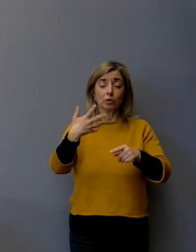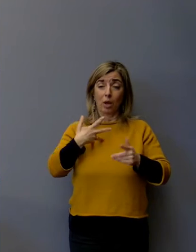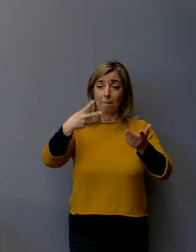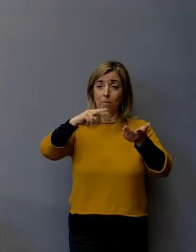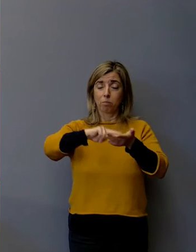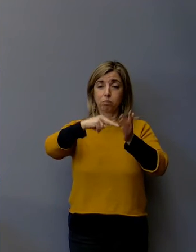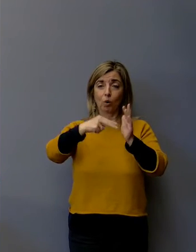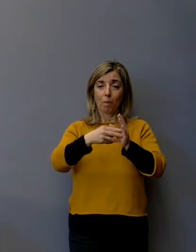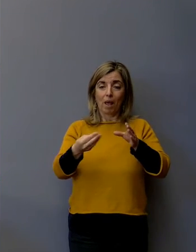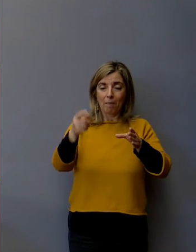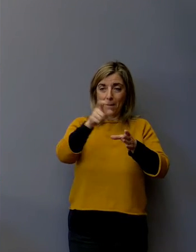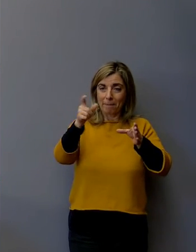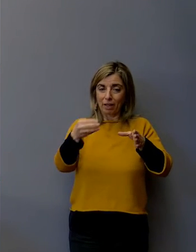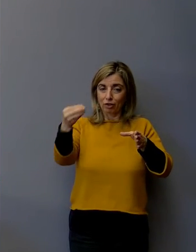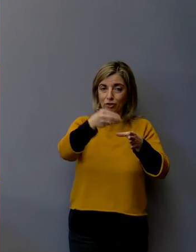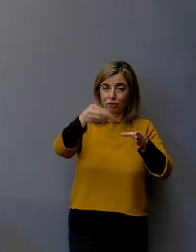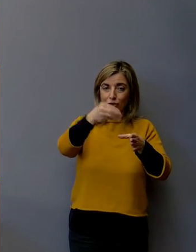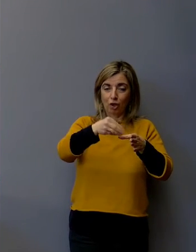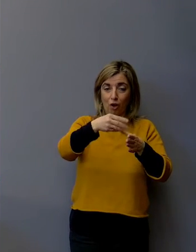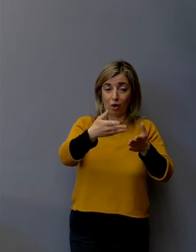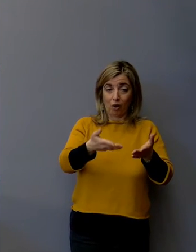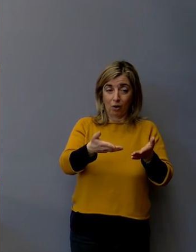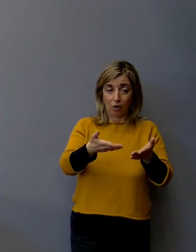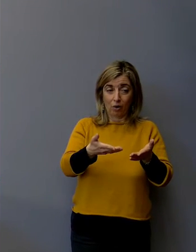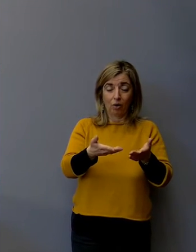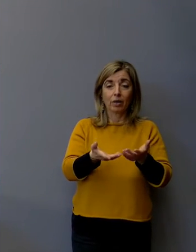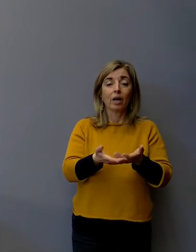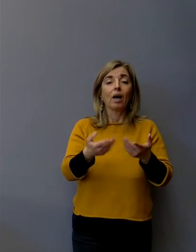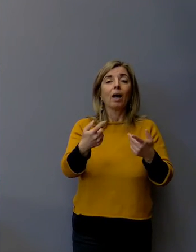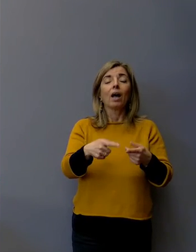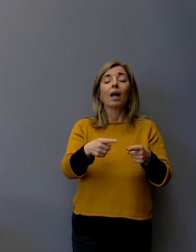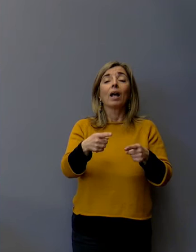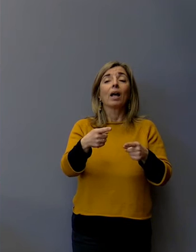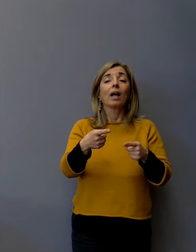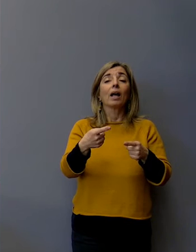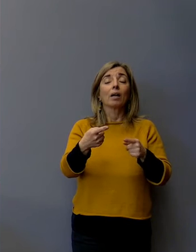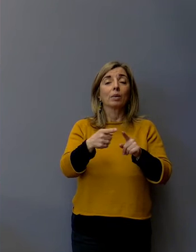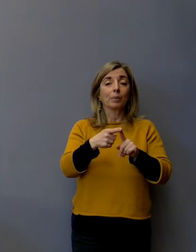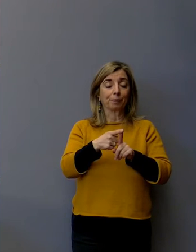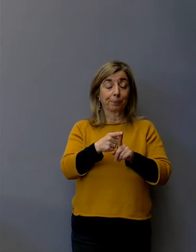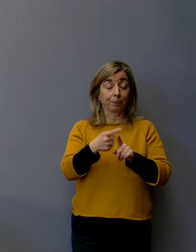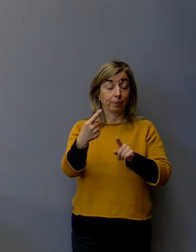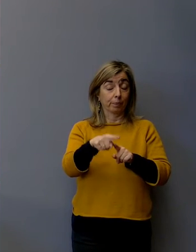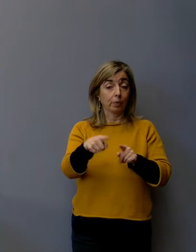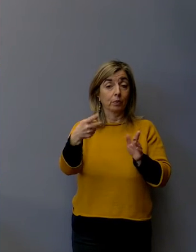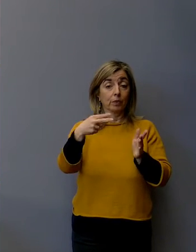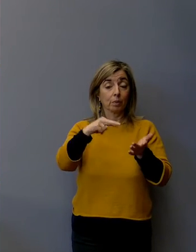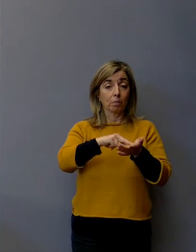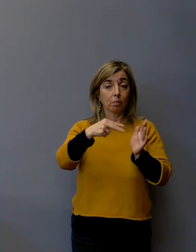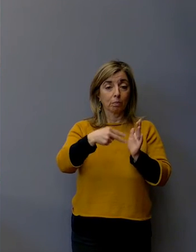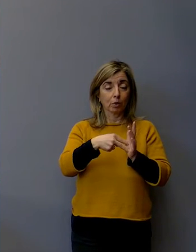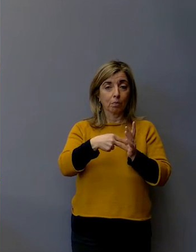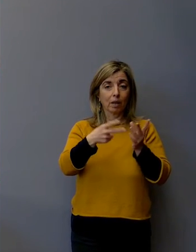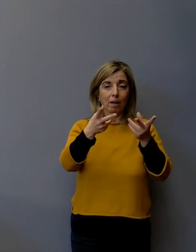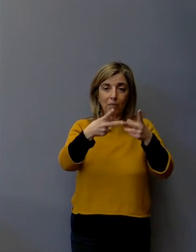capacità senza che corrisponde un aumento della velocità commerciale c'è poi tutto il problema enorme di rimodulazione delle